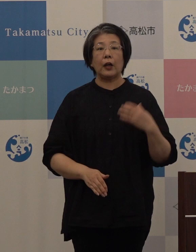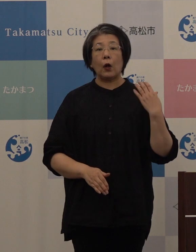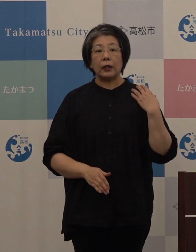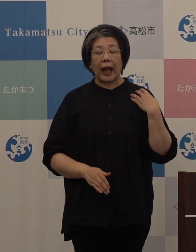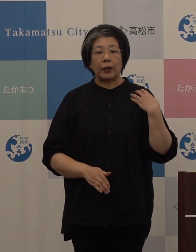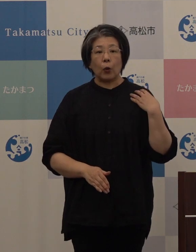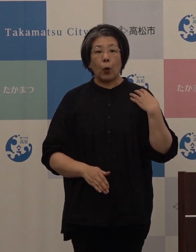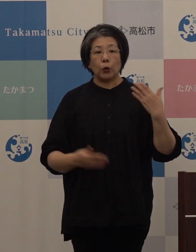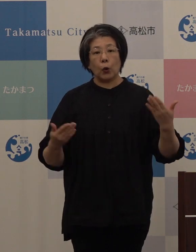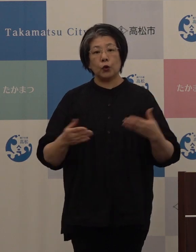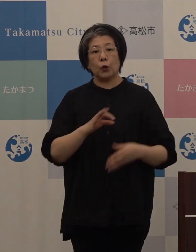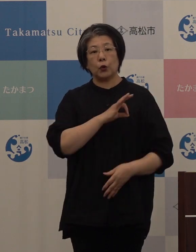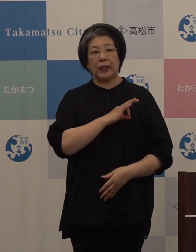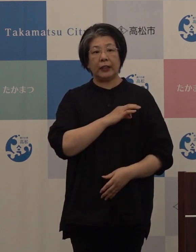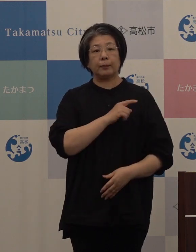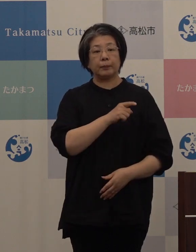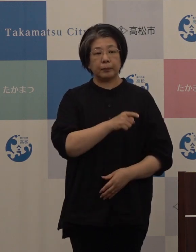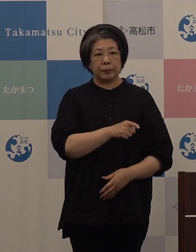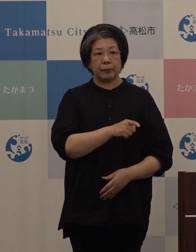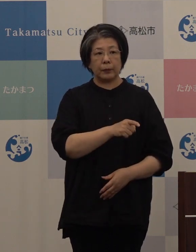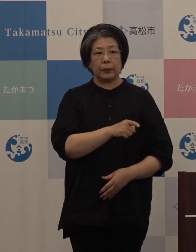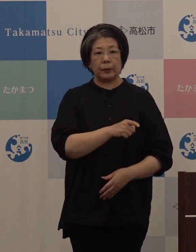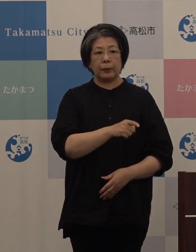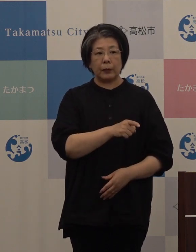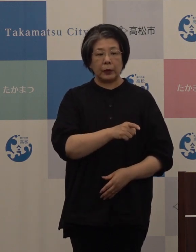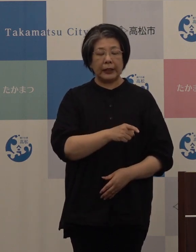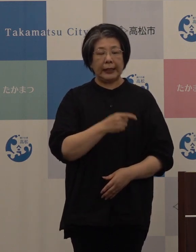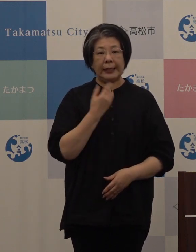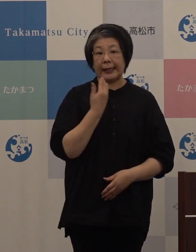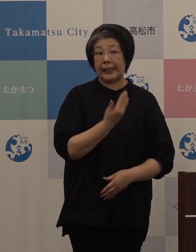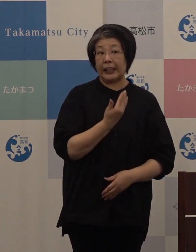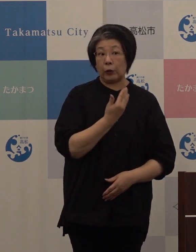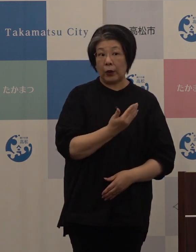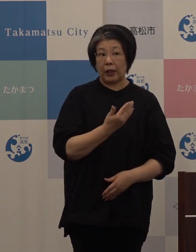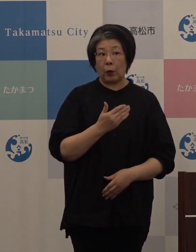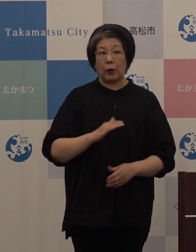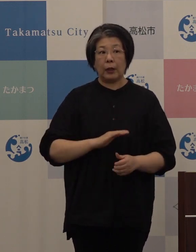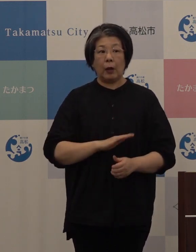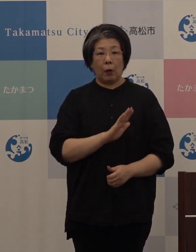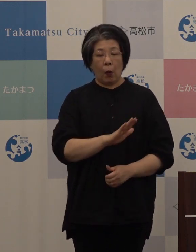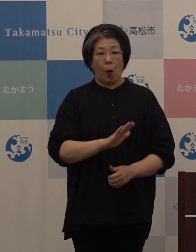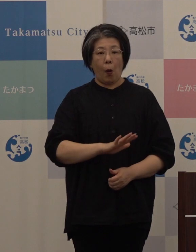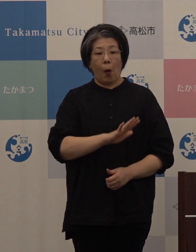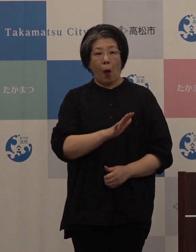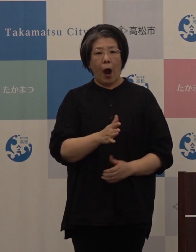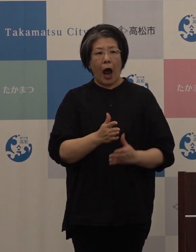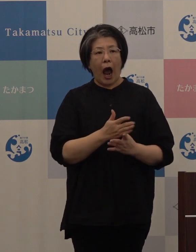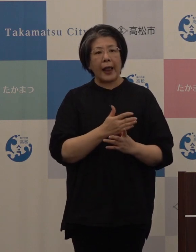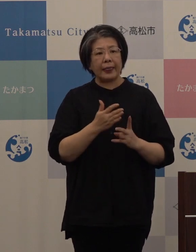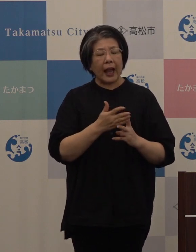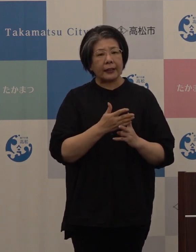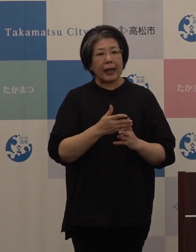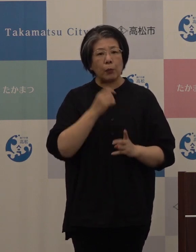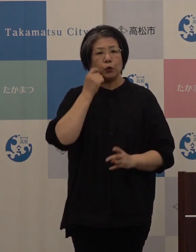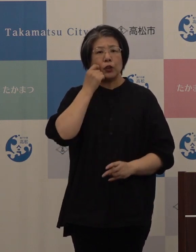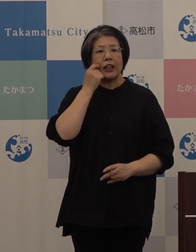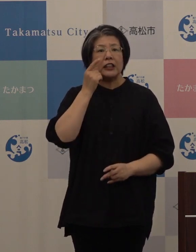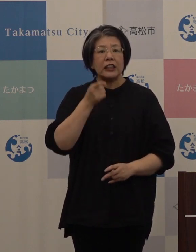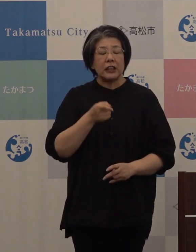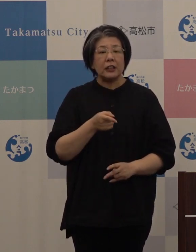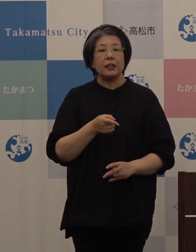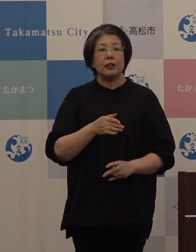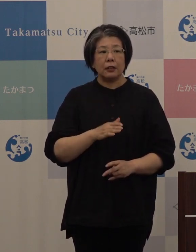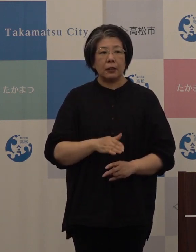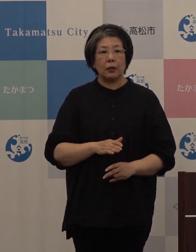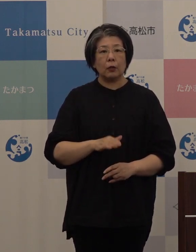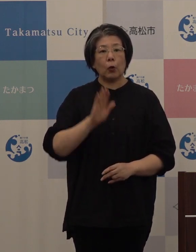員の方から例えば市長は直接聞き取りとか、看過できないという表現をされてましたけれども、そういった部分